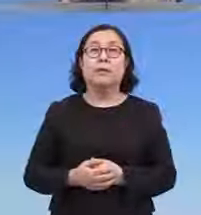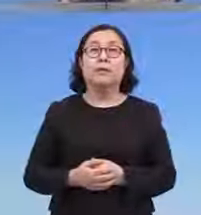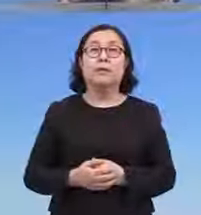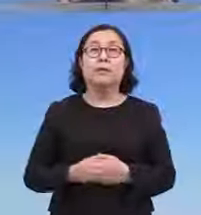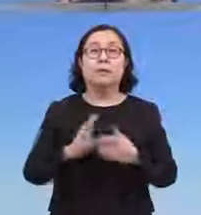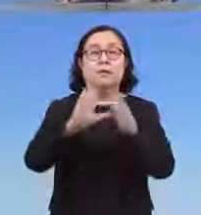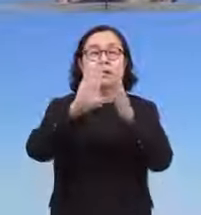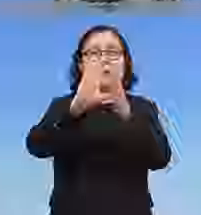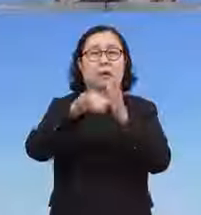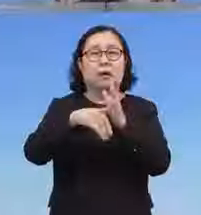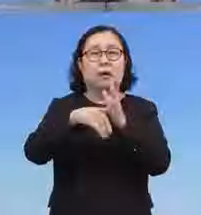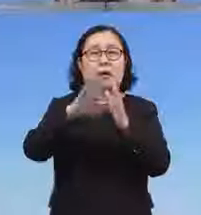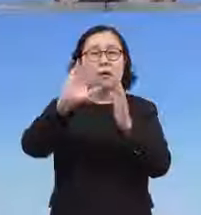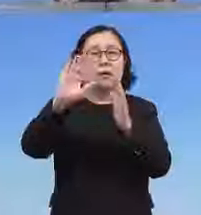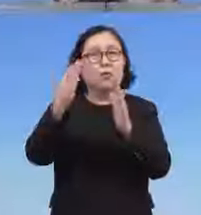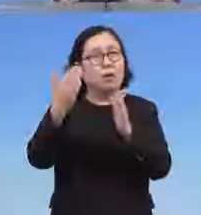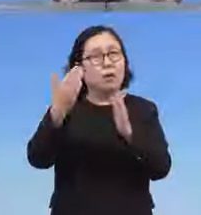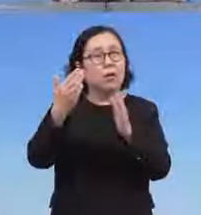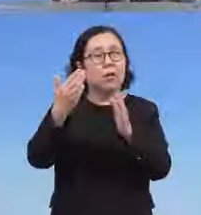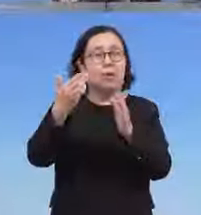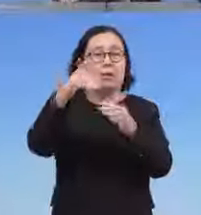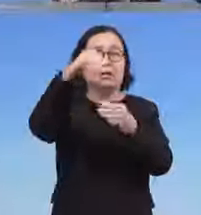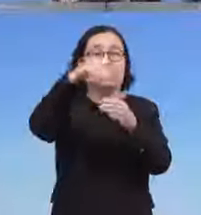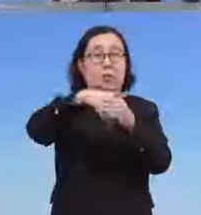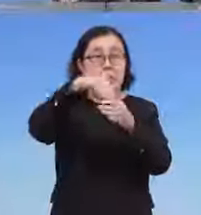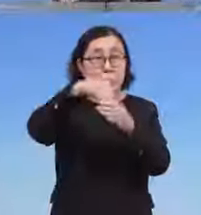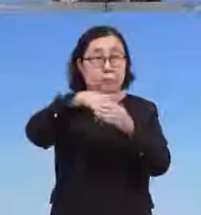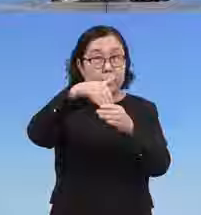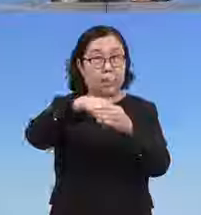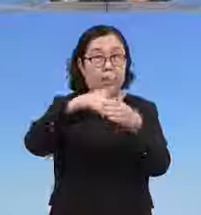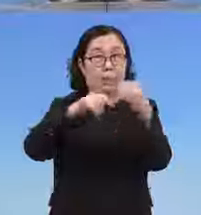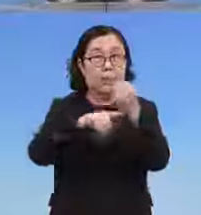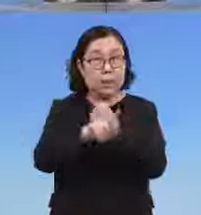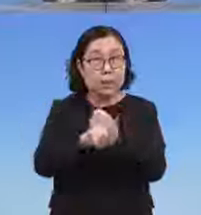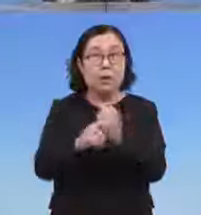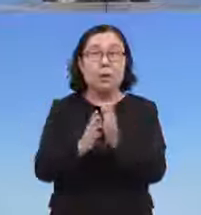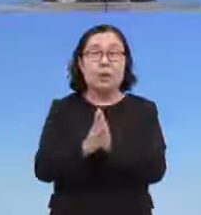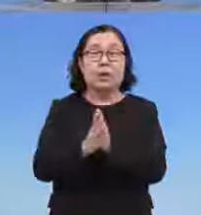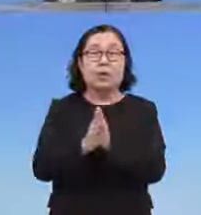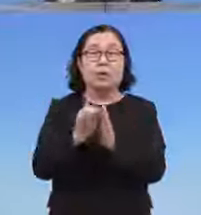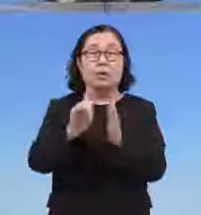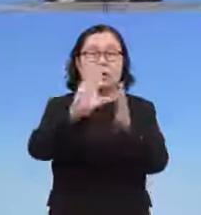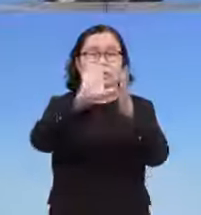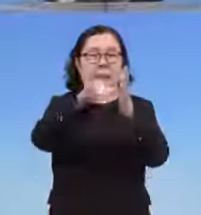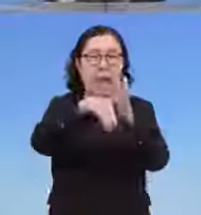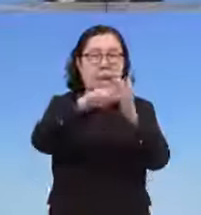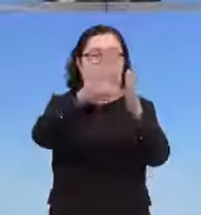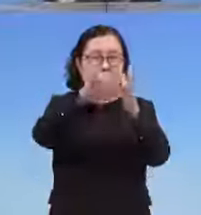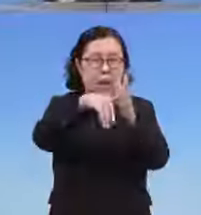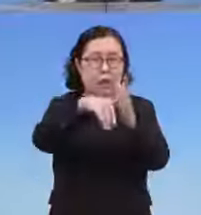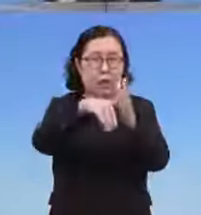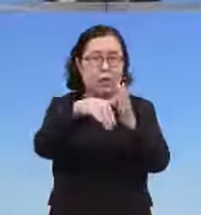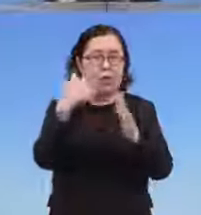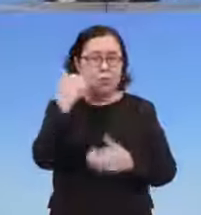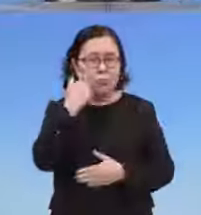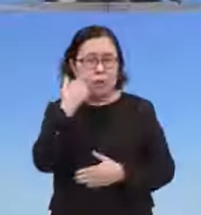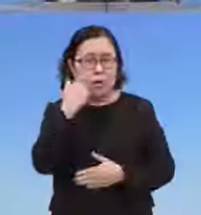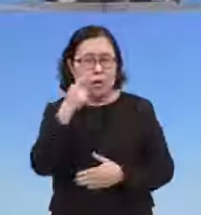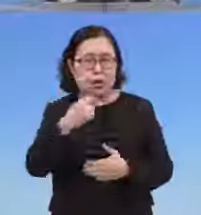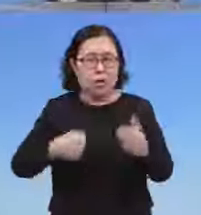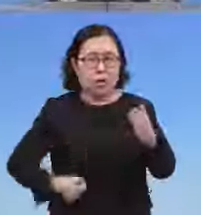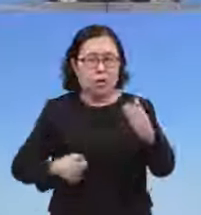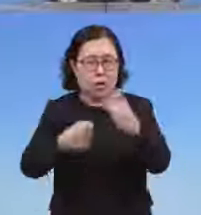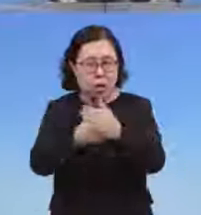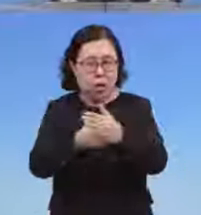의미는 이 때가 찼다는 말씀 속에 뭐가 전제가 되어 있는가 하니까 그 때를 누군가가 정해줬다는